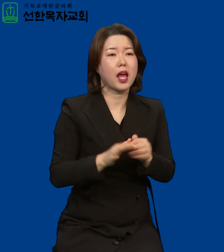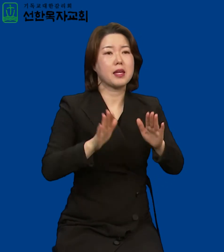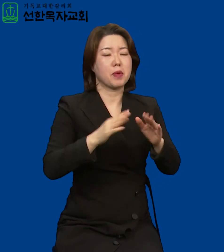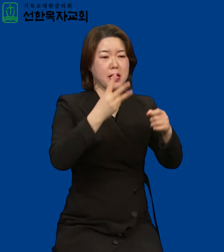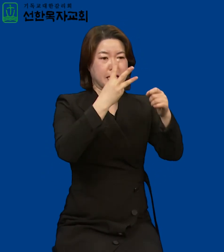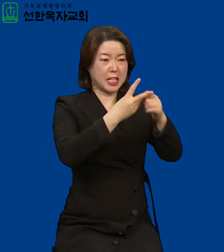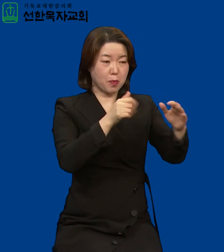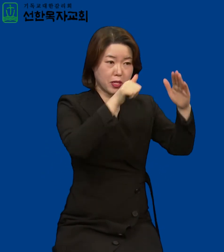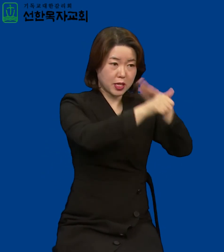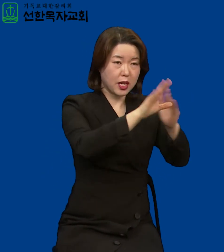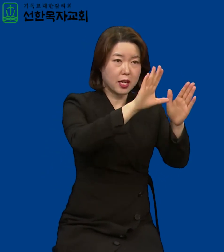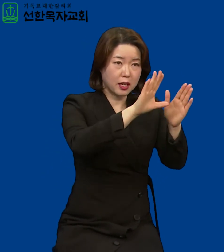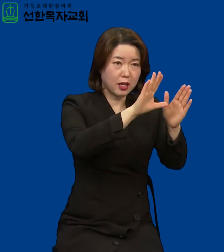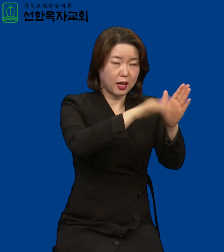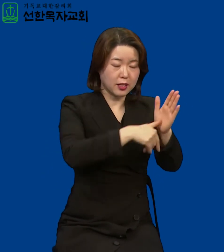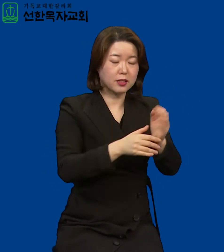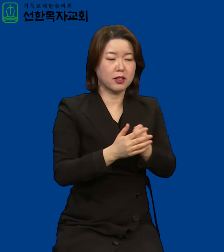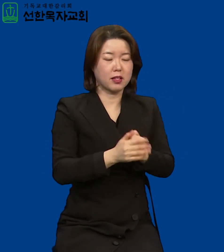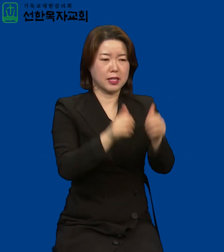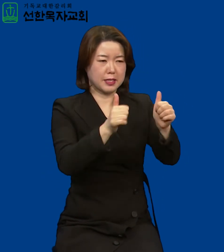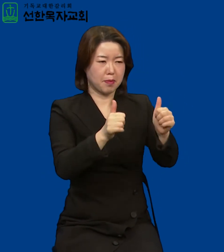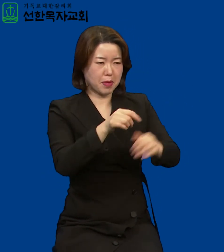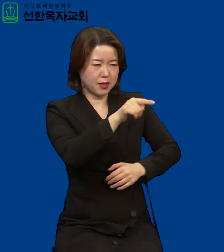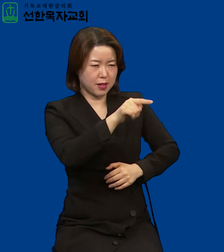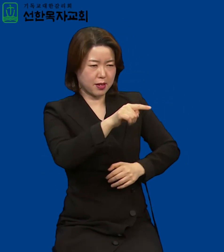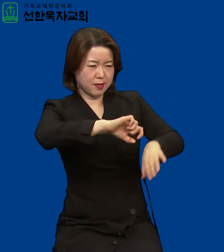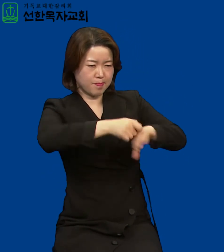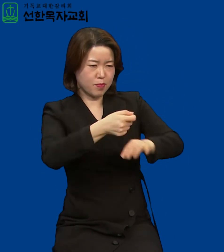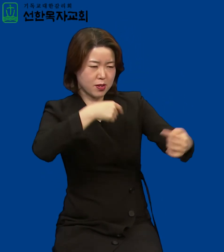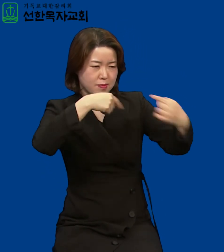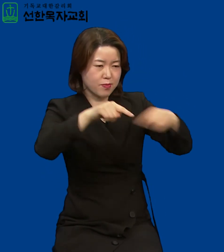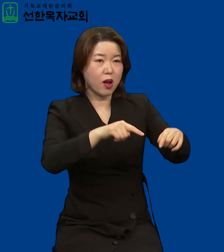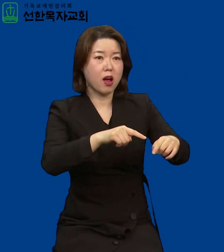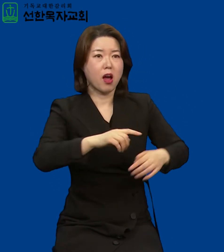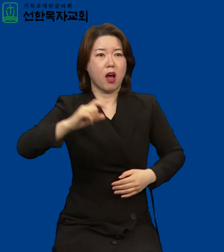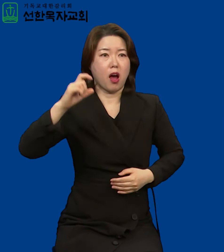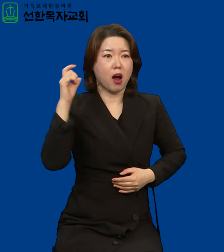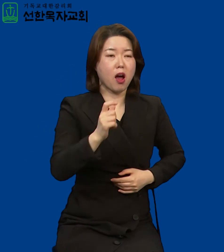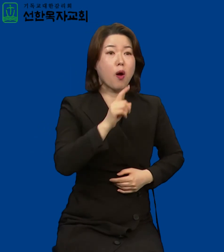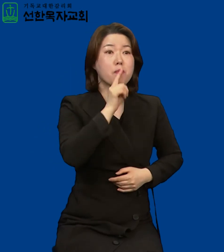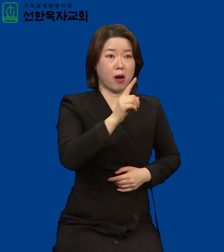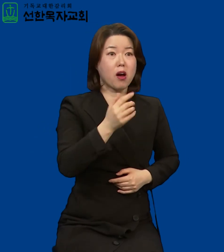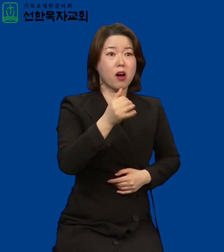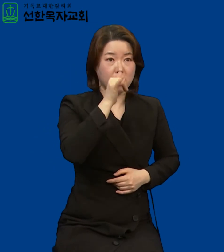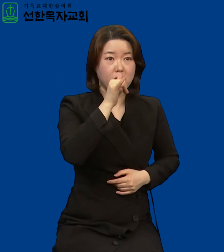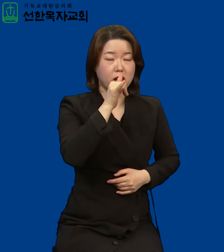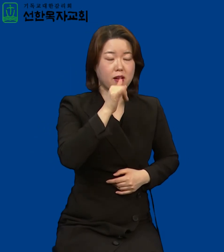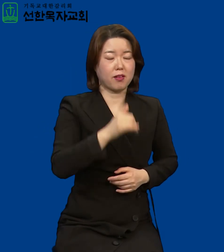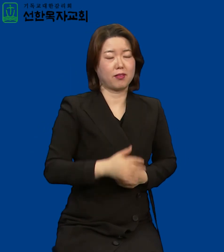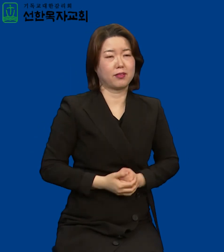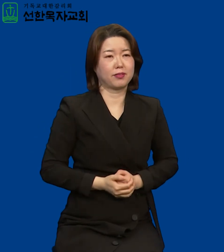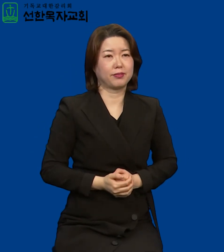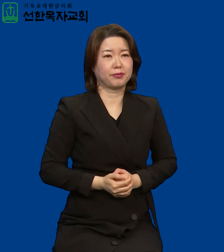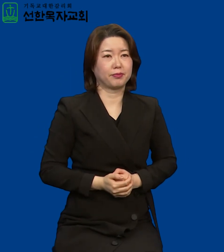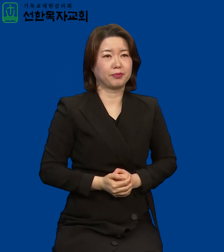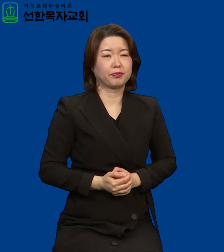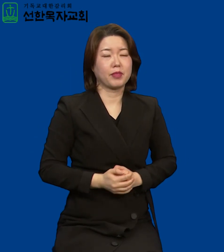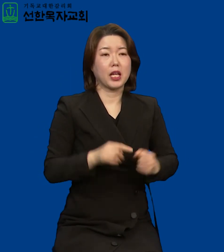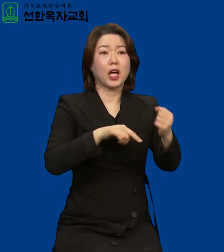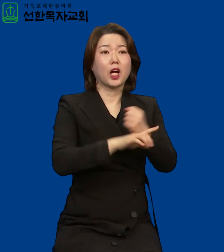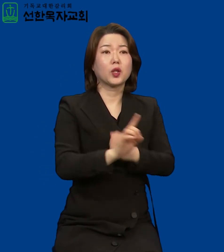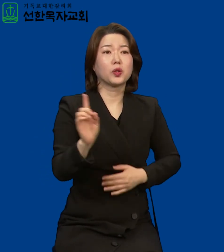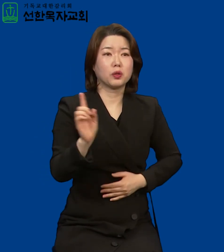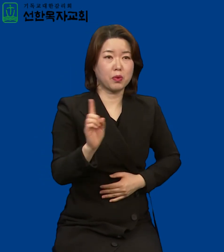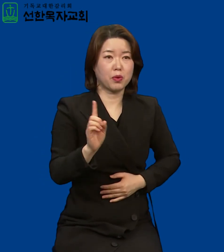내가 재판을 하고 그들을 치리할 것이라고 아주 강하게 말씀을 합니다.